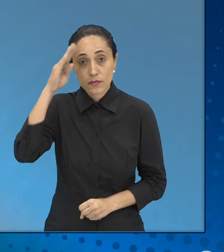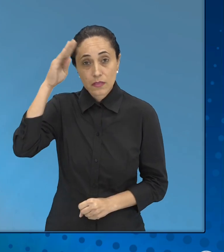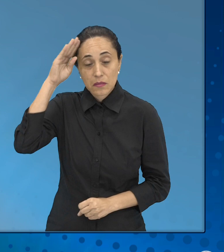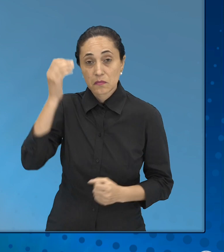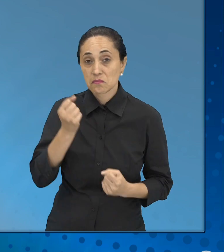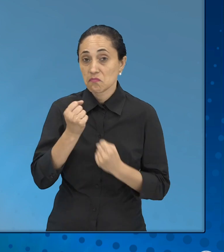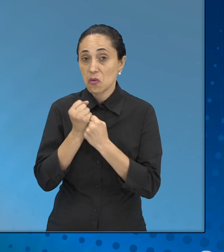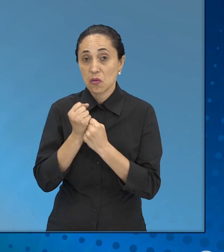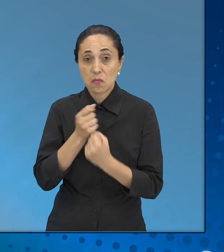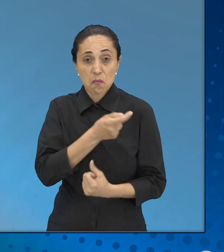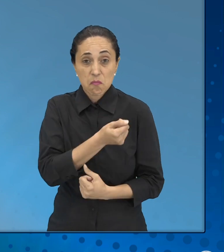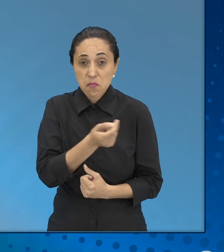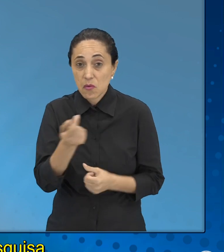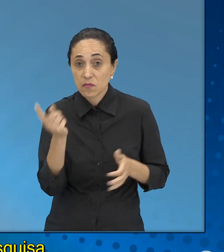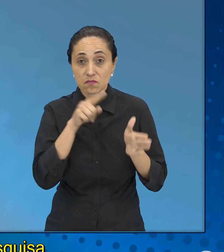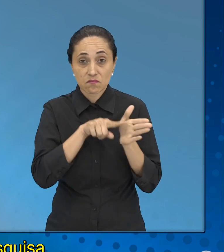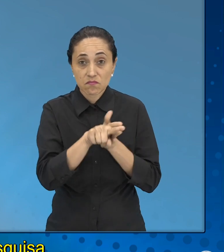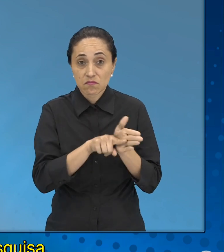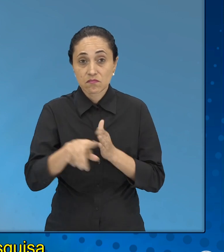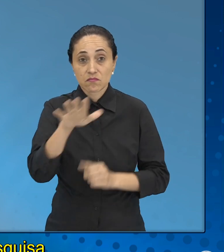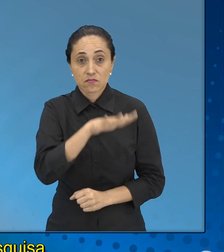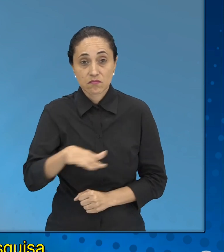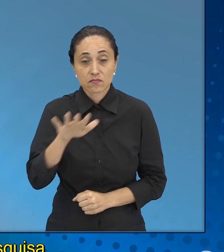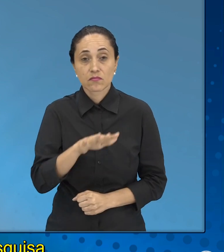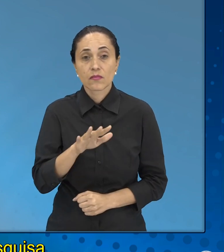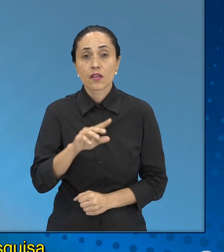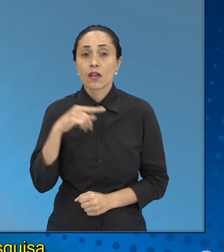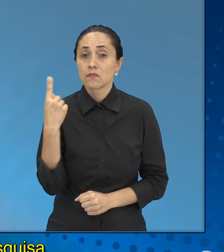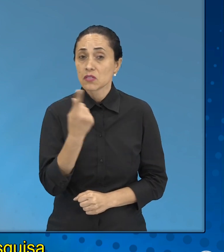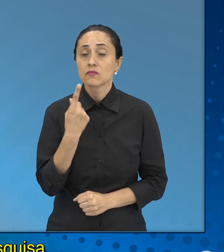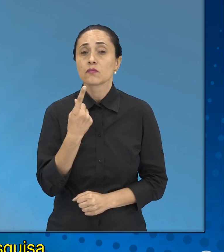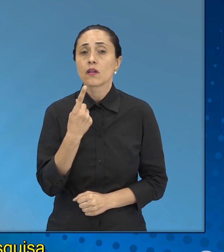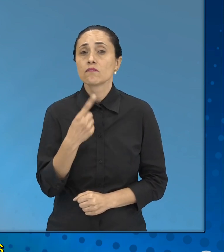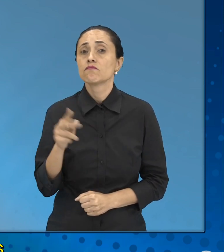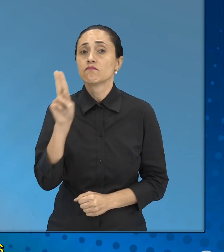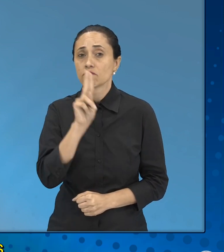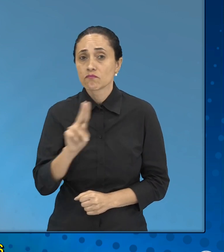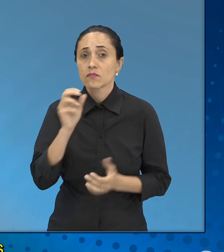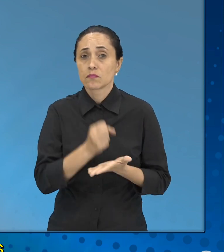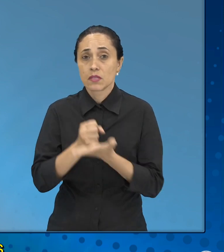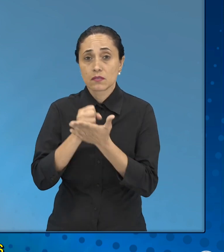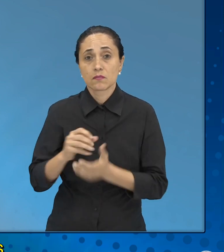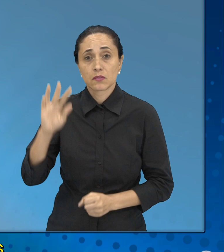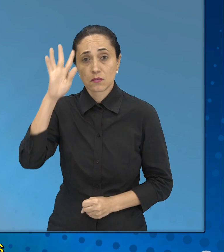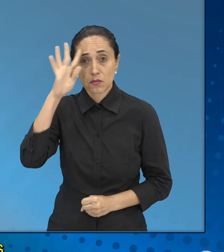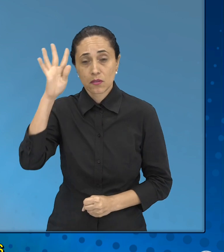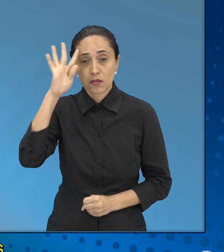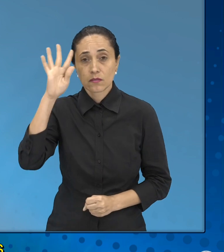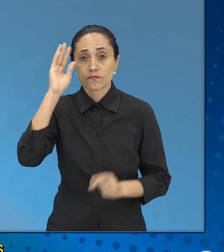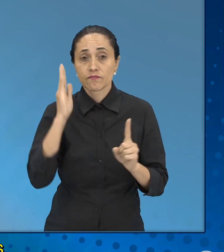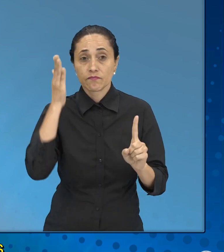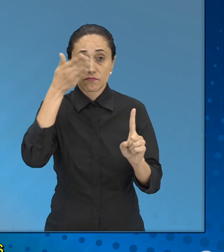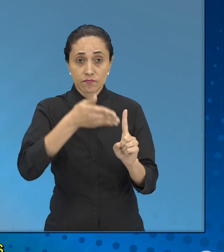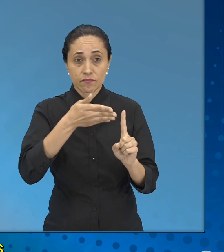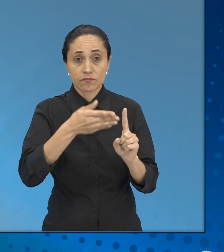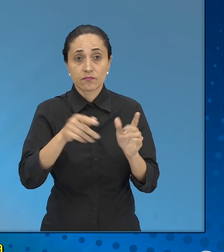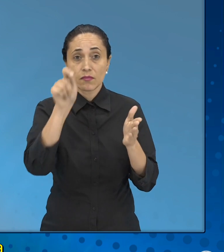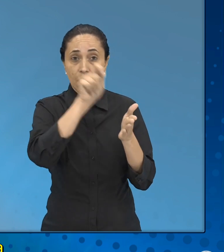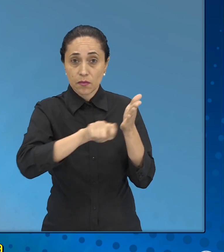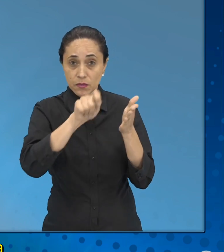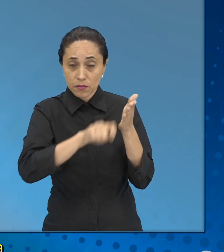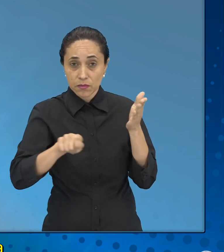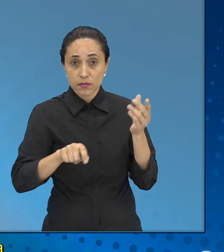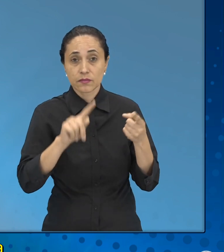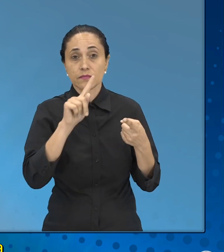Há poucos estudos acadêmicos para fomentar a pesquisa nessas áreas, mas utilizamos o embasamento teórico